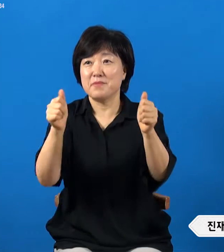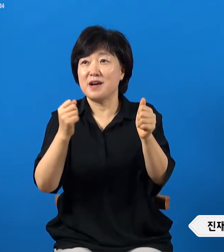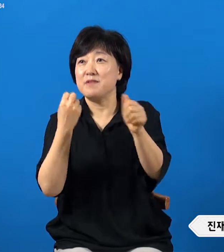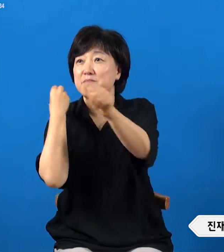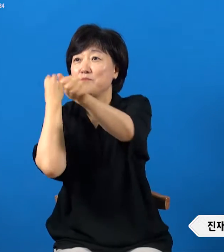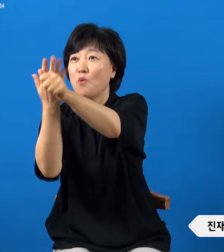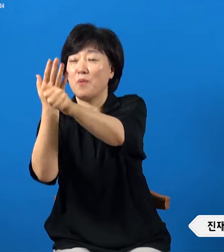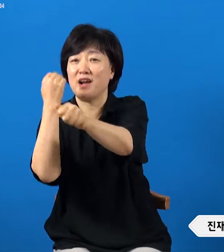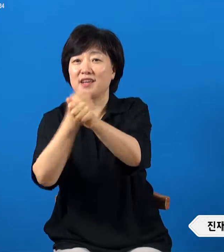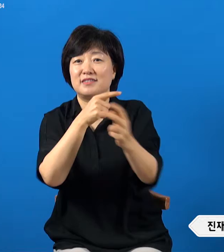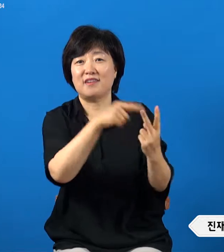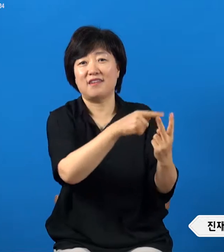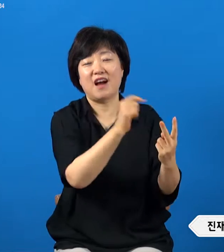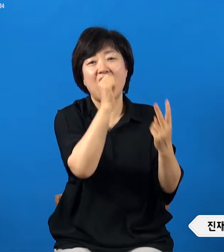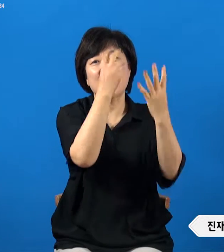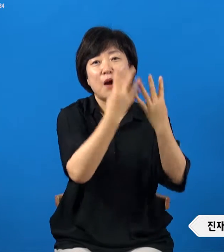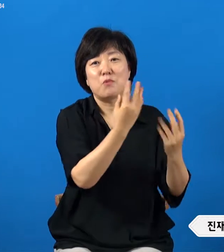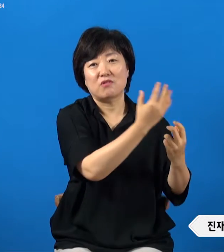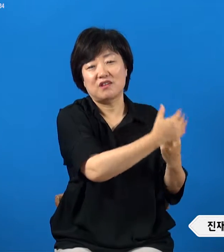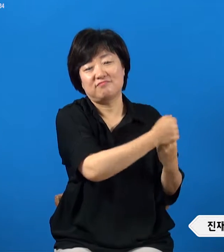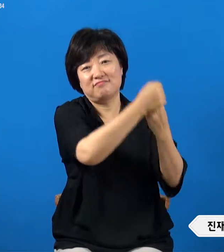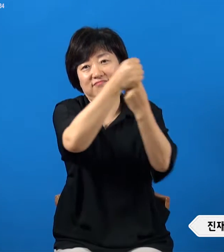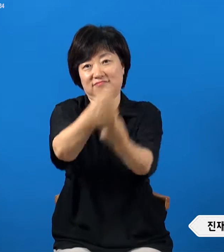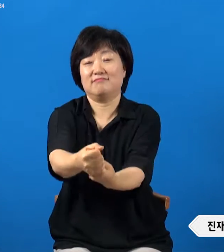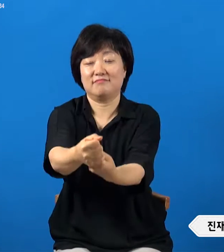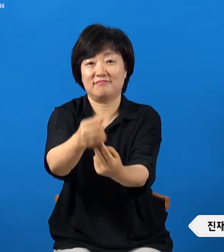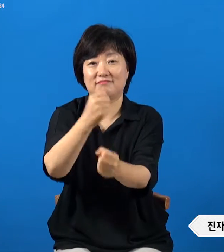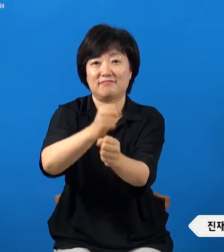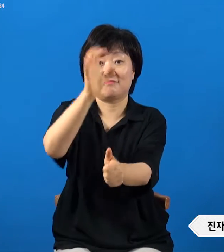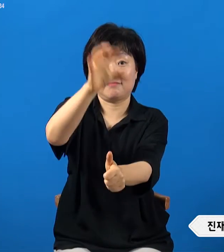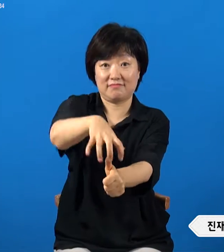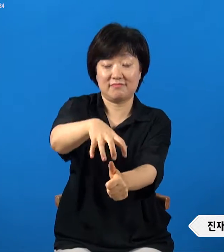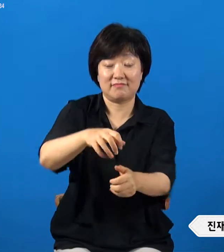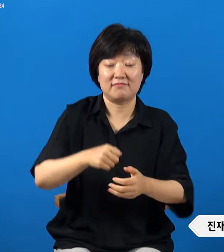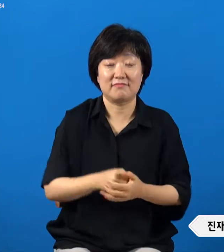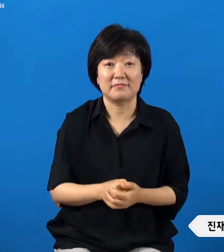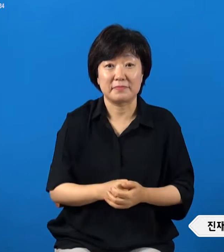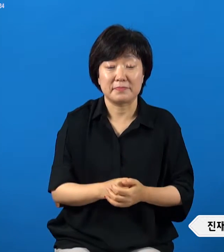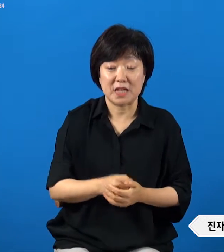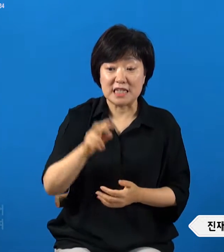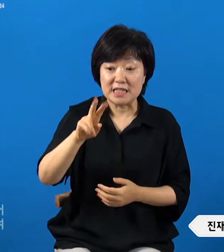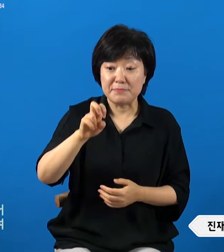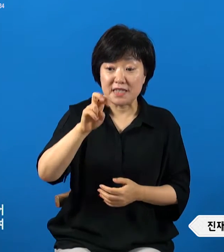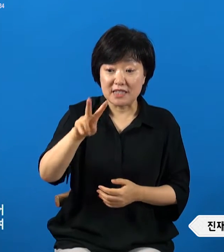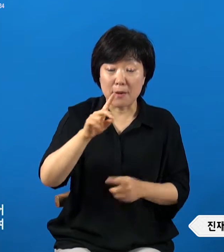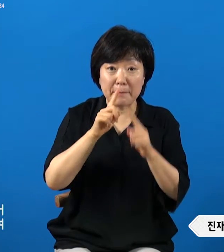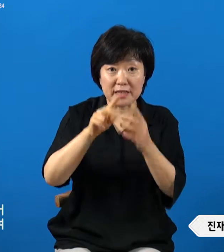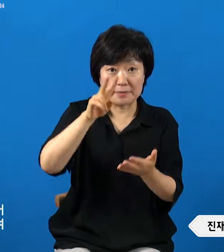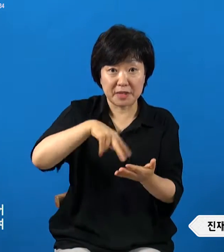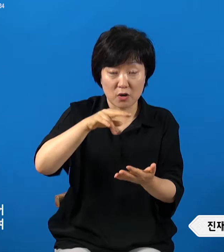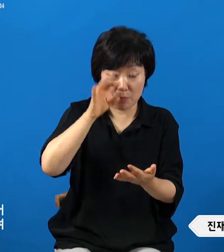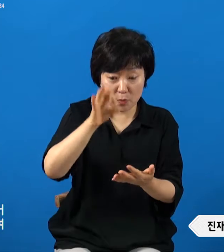그런데 그냥 막연하게 갇히지 않았다고 말합니다. 22절 말씀을 보시면